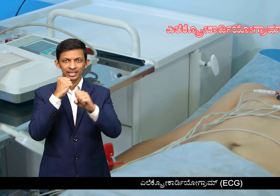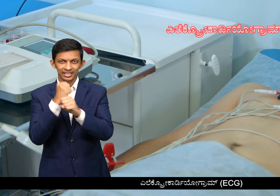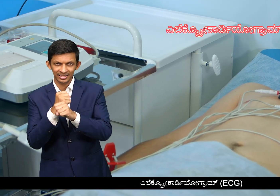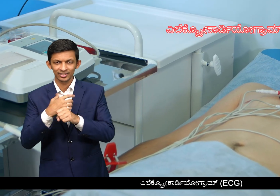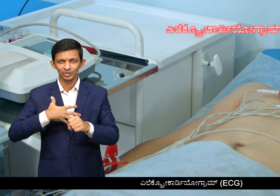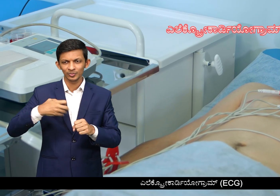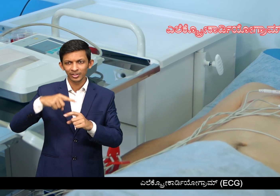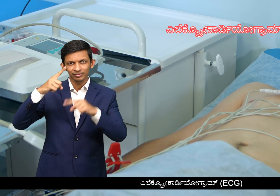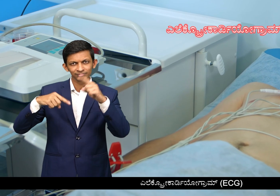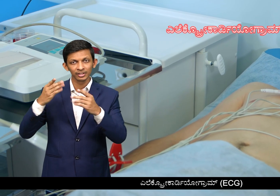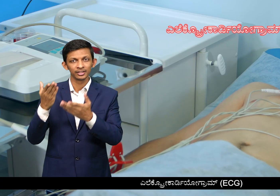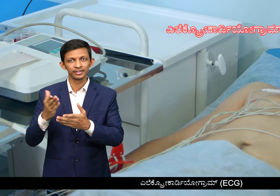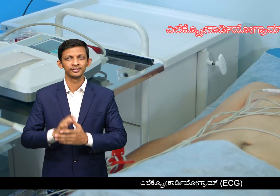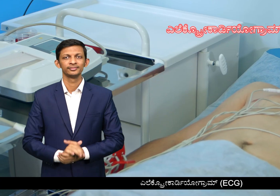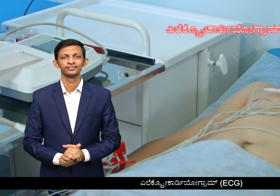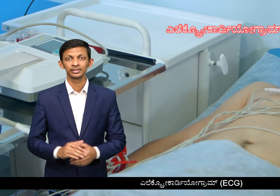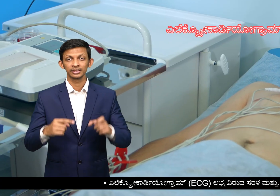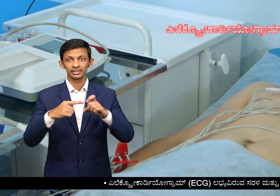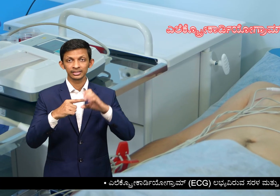ಎಲೆಕ್ಟ್ರೋಕಾರ್ಡಿಯೋಗ್ರಾಮ್ ಇಸಿಜಿ.